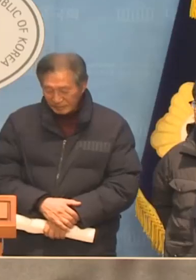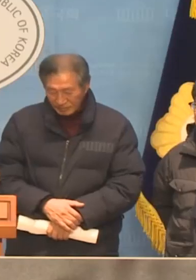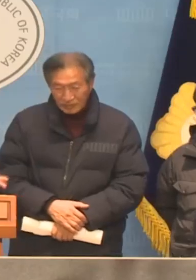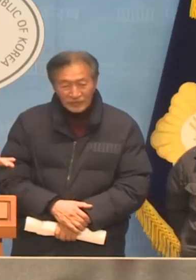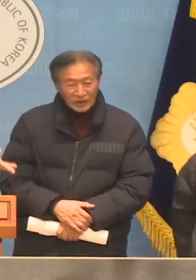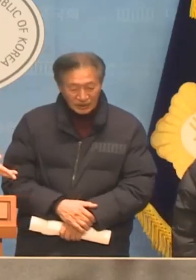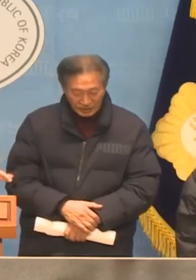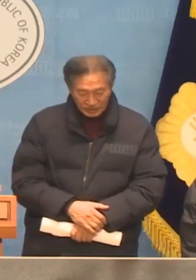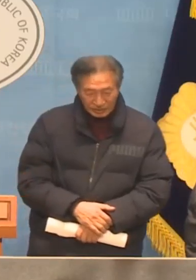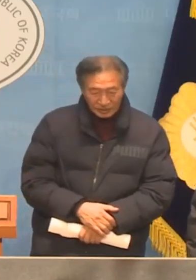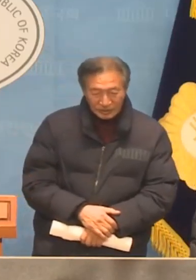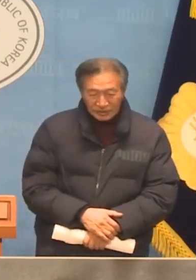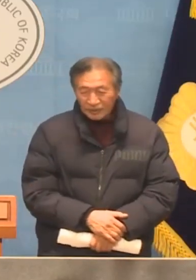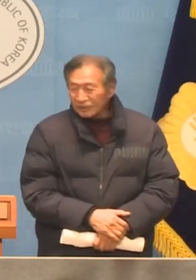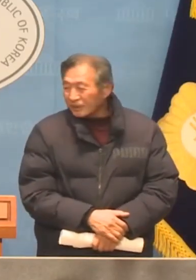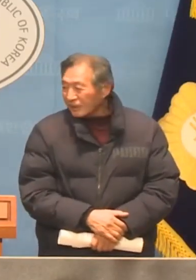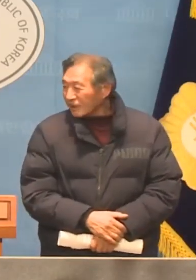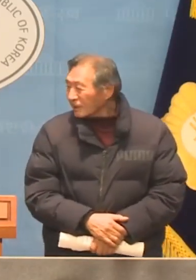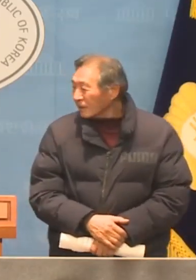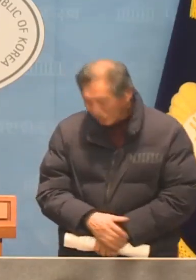네, 알아서 찍으십시오.